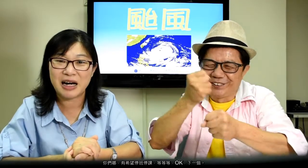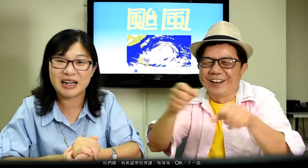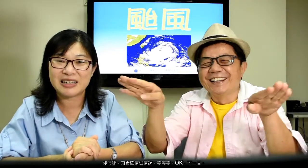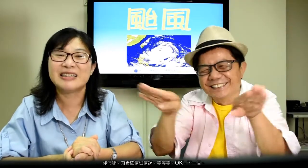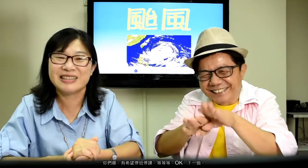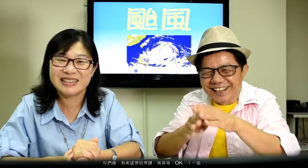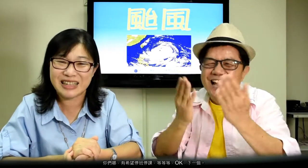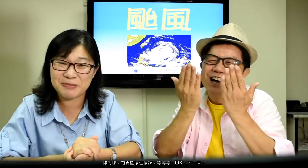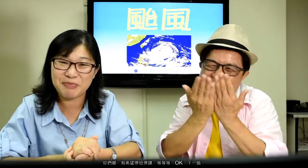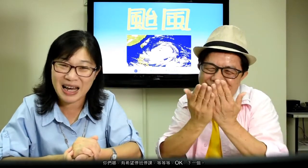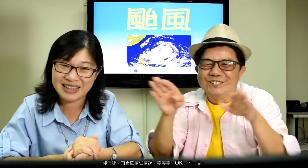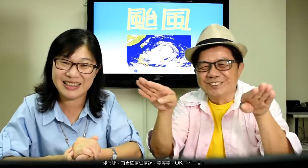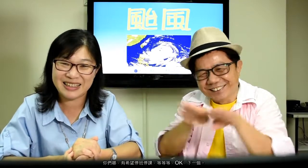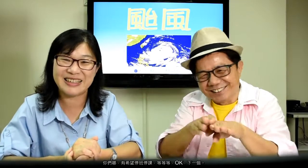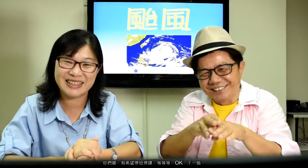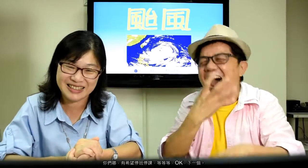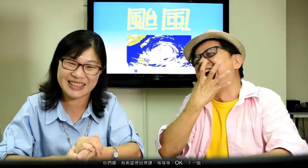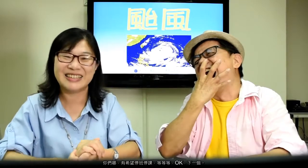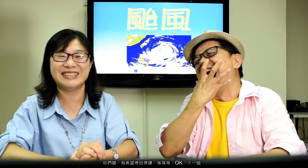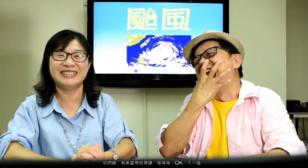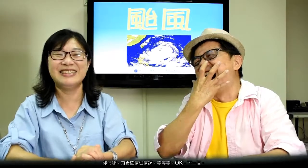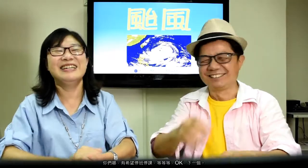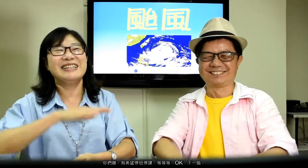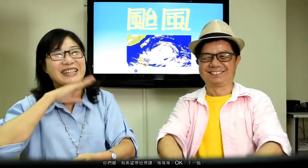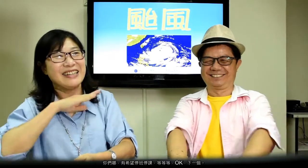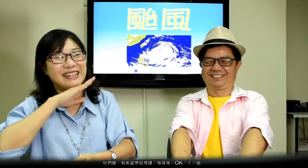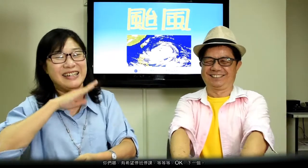望停班停课。等等